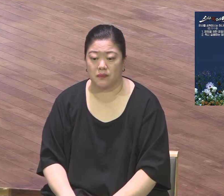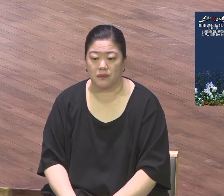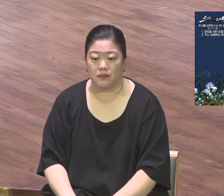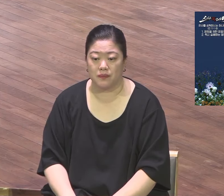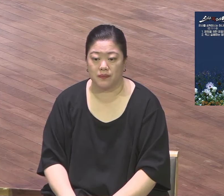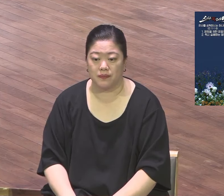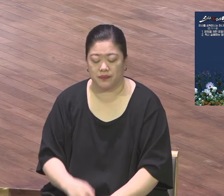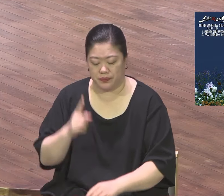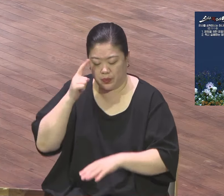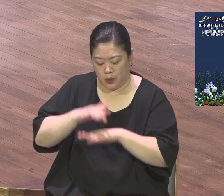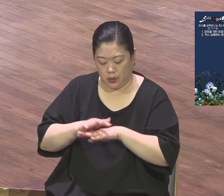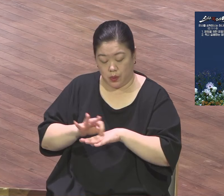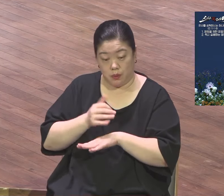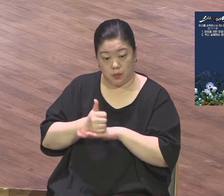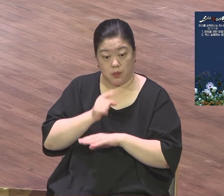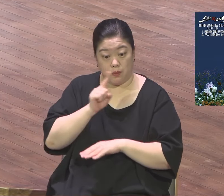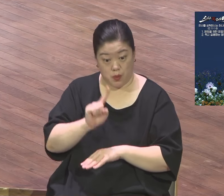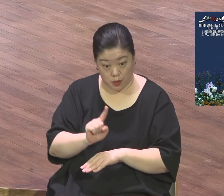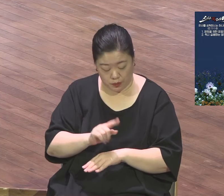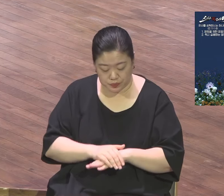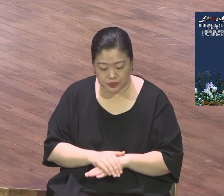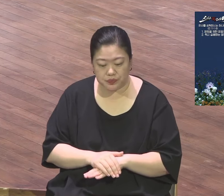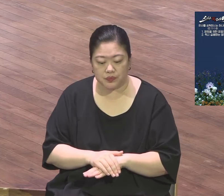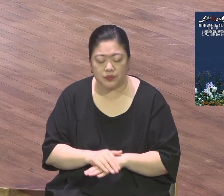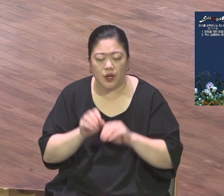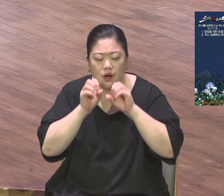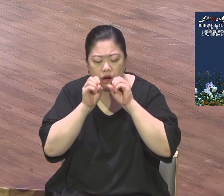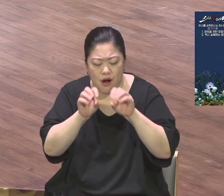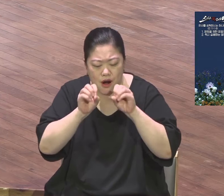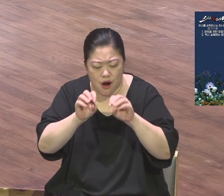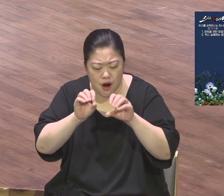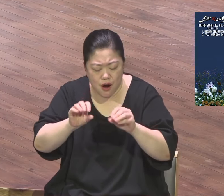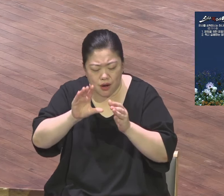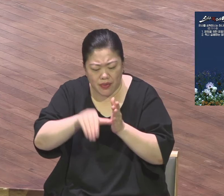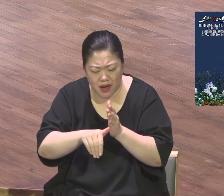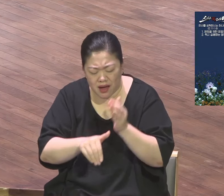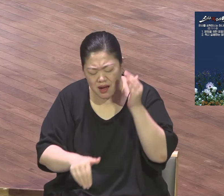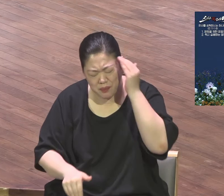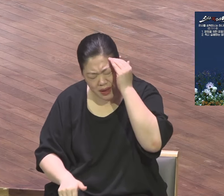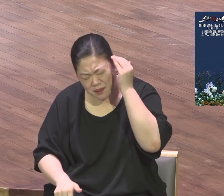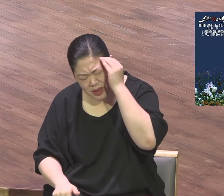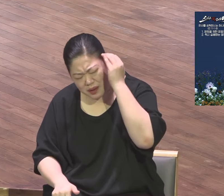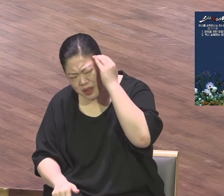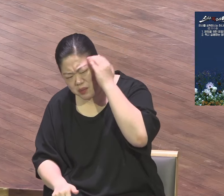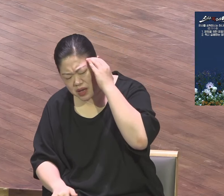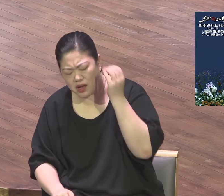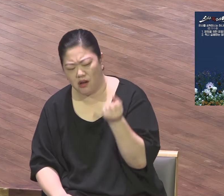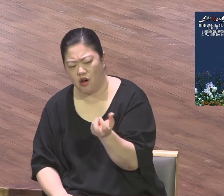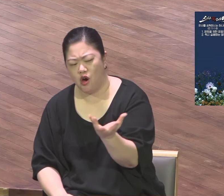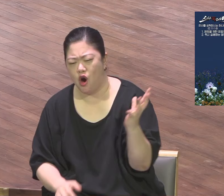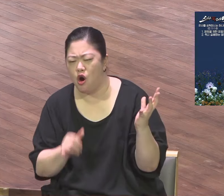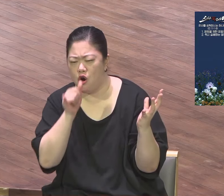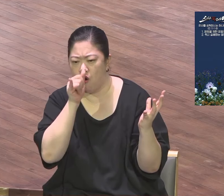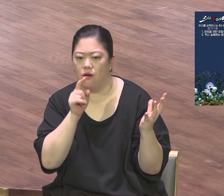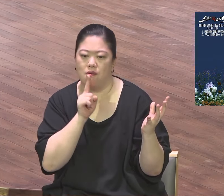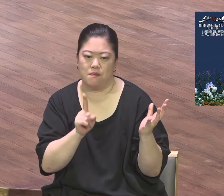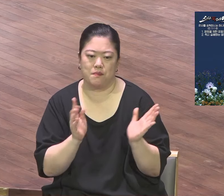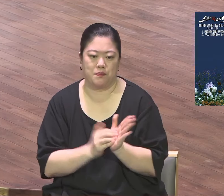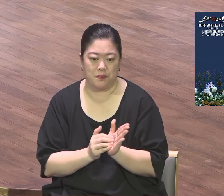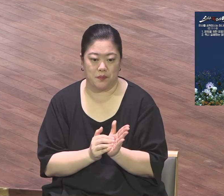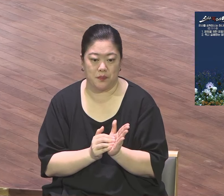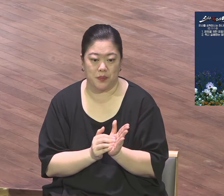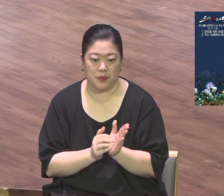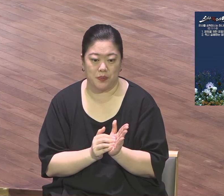때 우리 투자를 방해하는 여러 가지 요소들이 있다는 사실을 밝히고 있습니다. 실제로요, 이